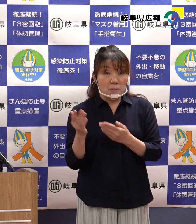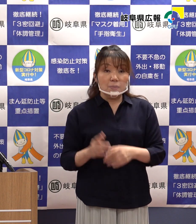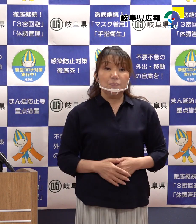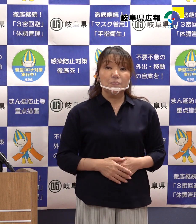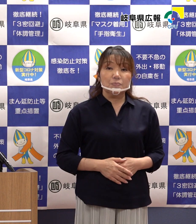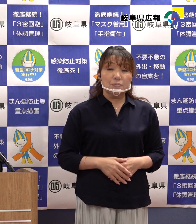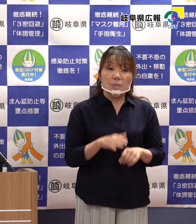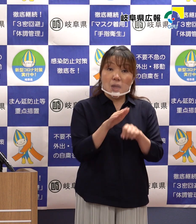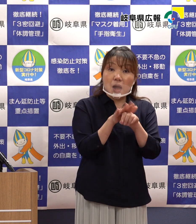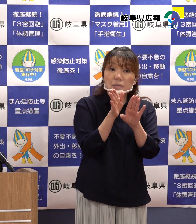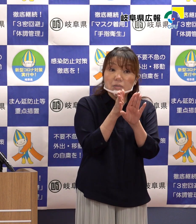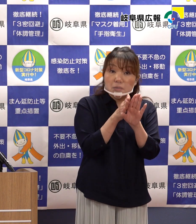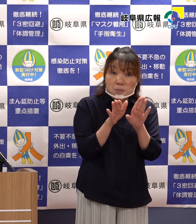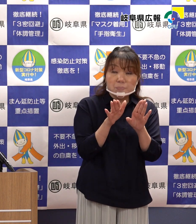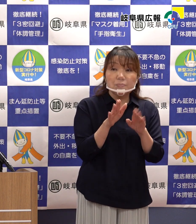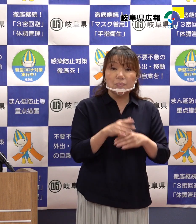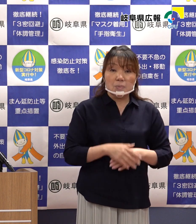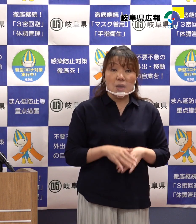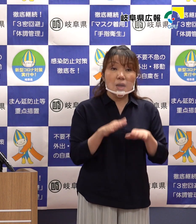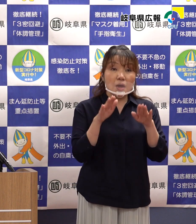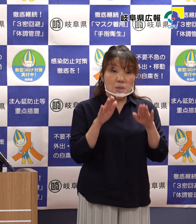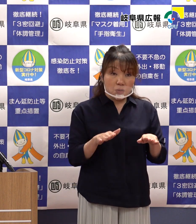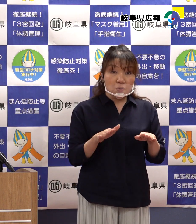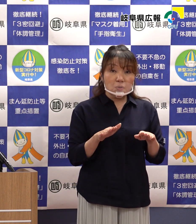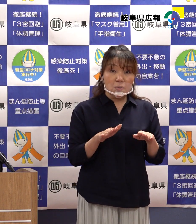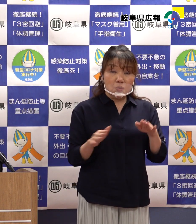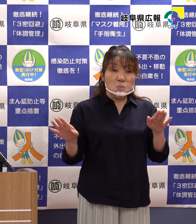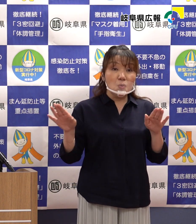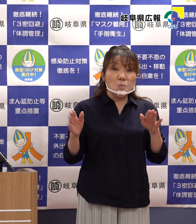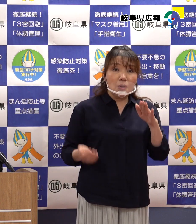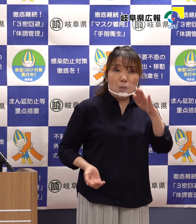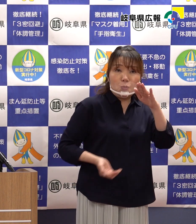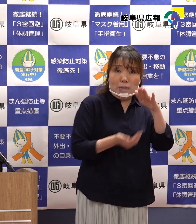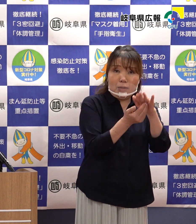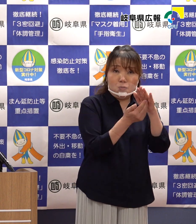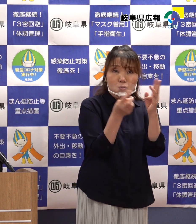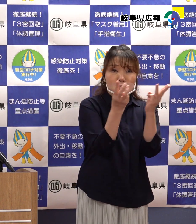愛知県が今日も過去最多ですよね。